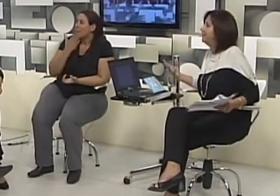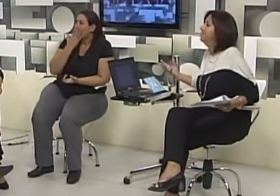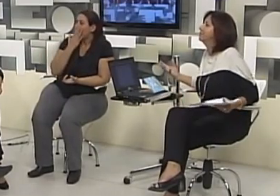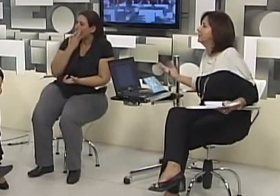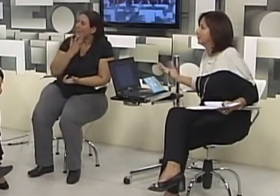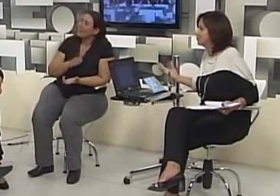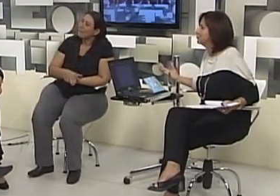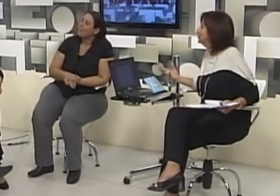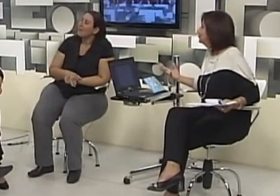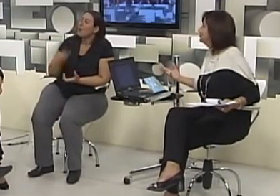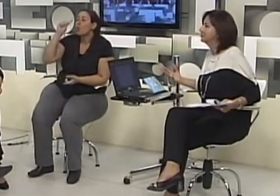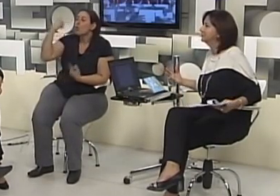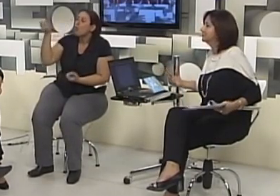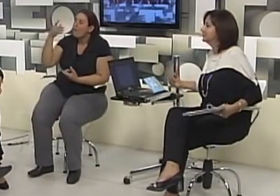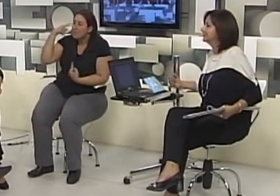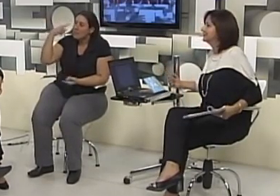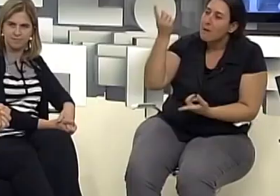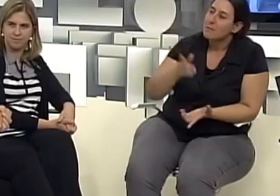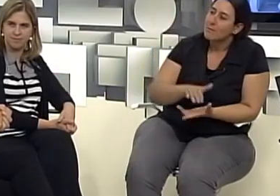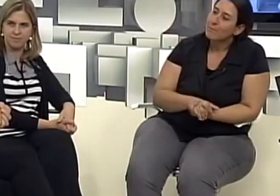novas ideias que estão surgindo?